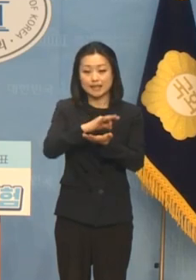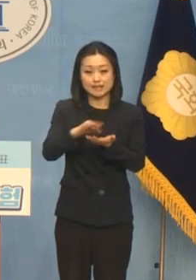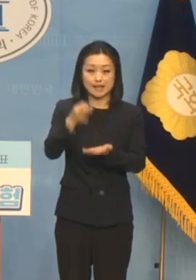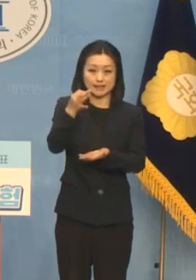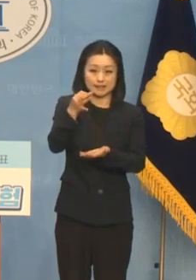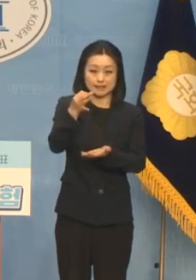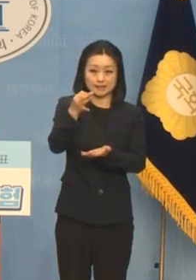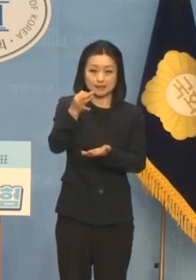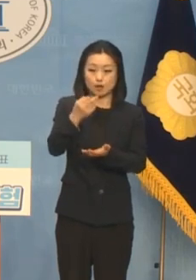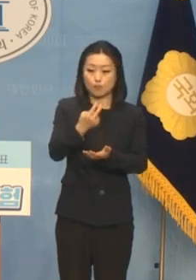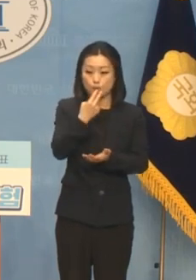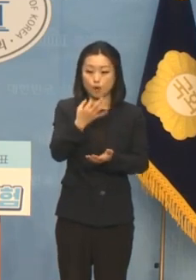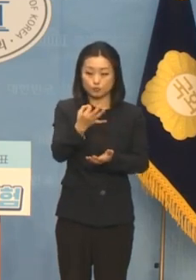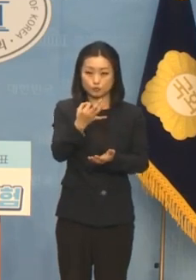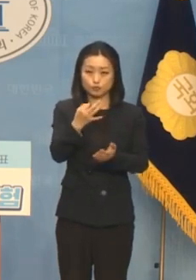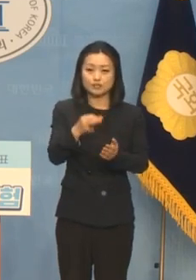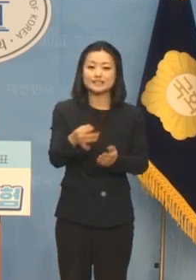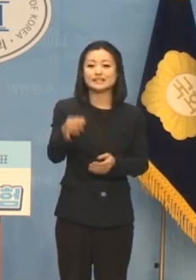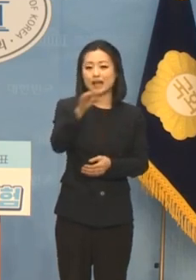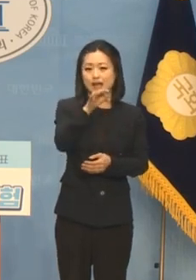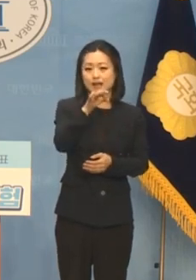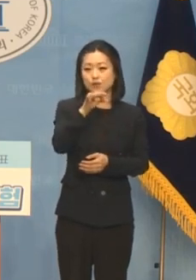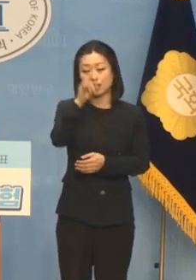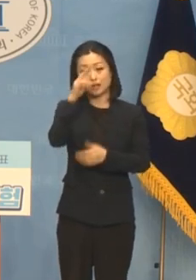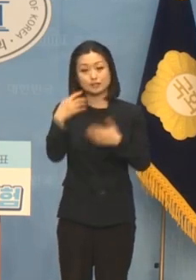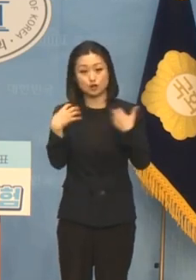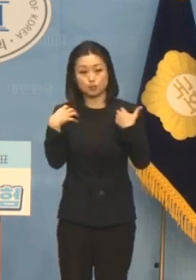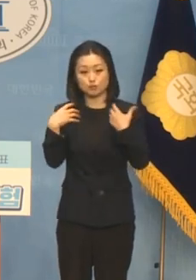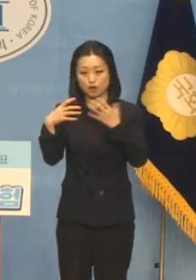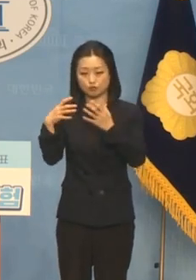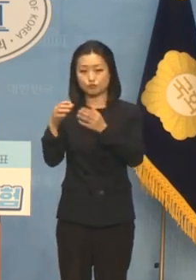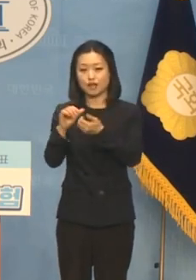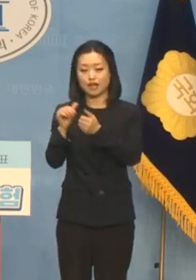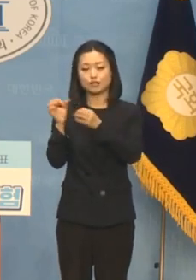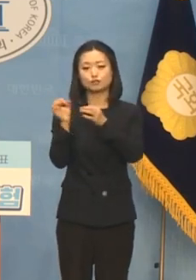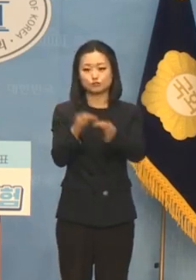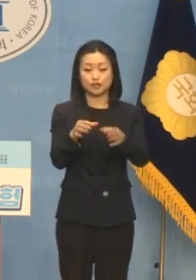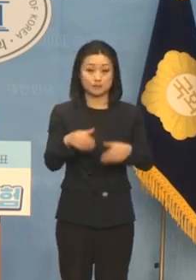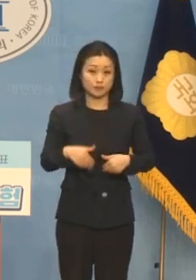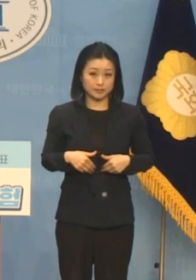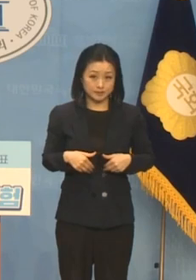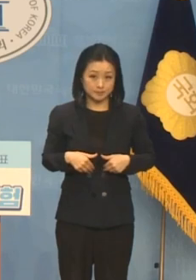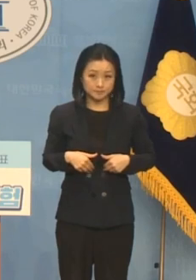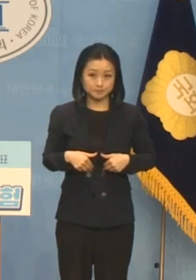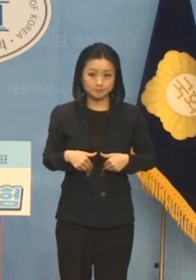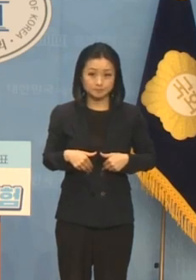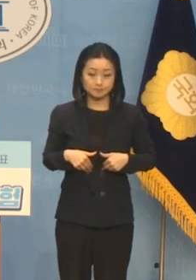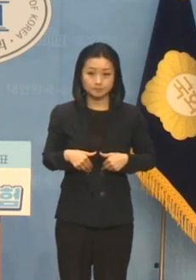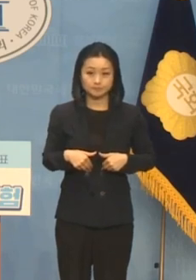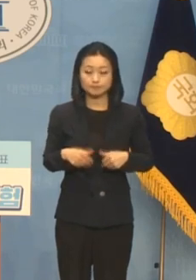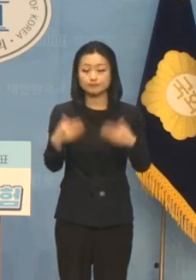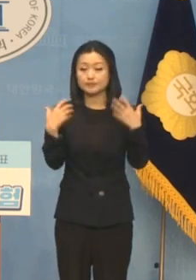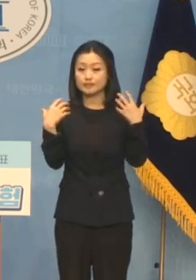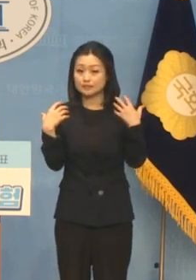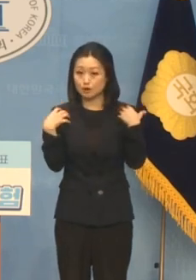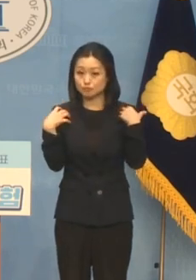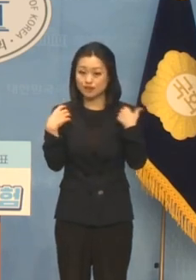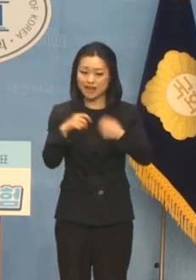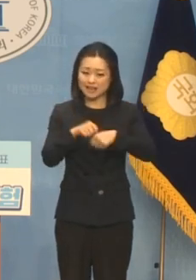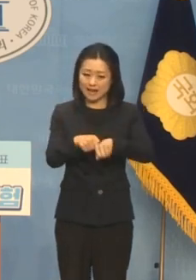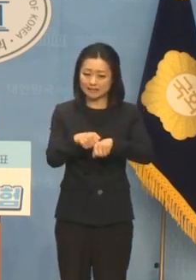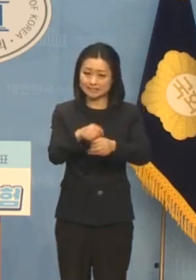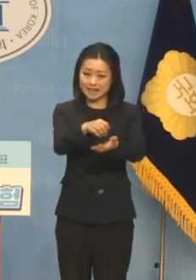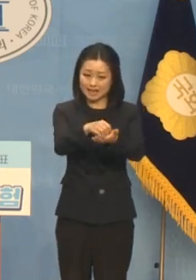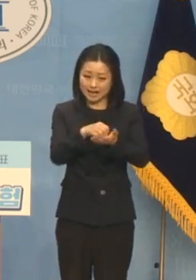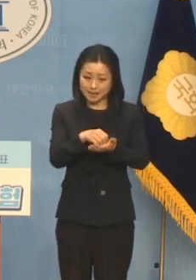위해서는 보험료율 인상과 함께 정부의 국고 투입이 필요합니다. 정부에 의한 강제 가입을 전제로